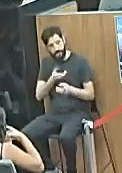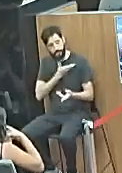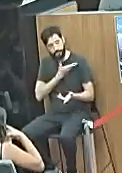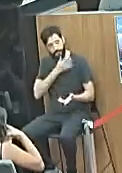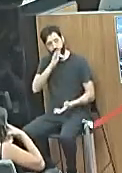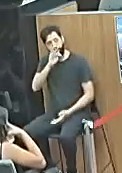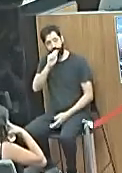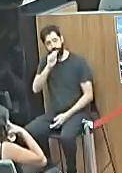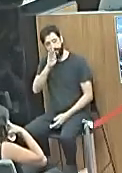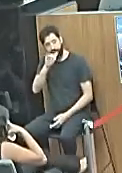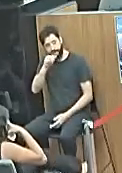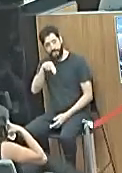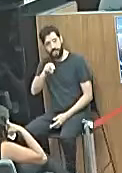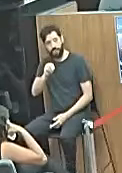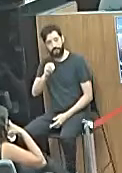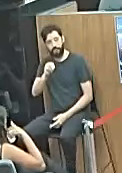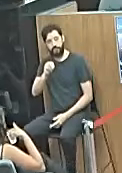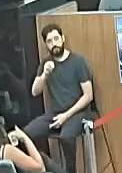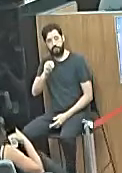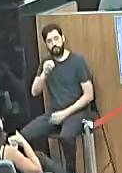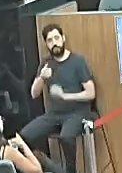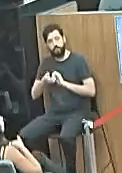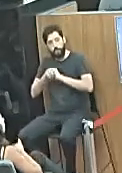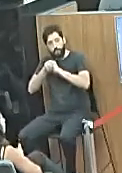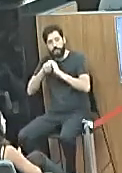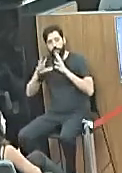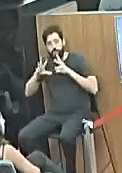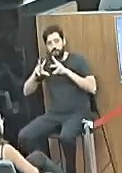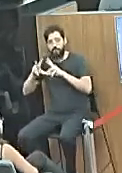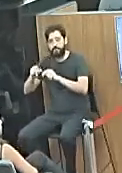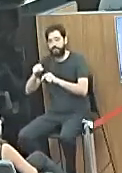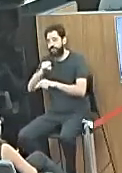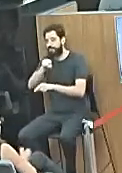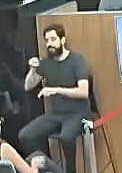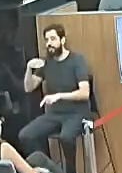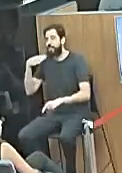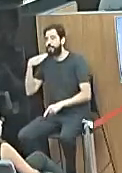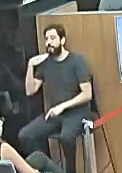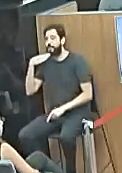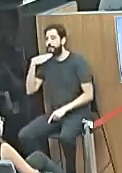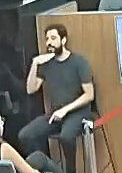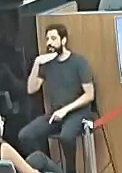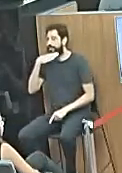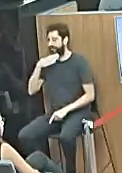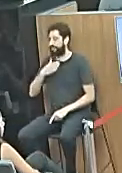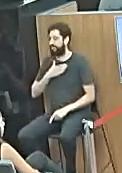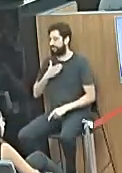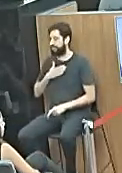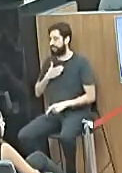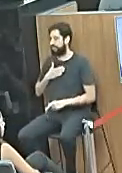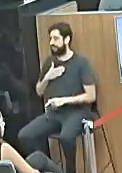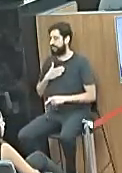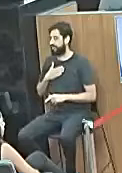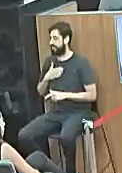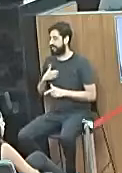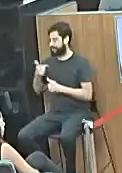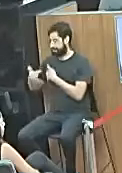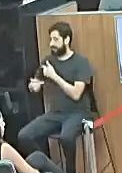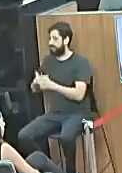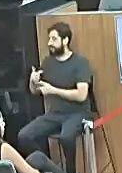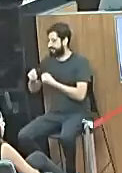o cumprimento a todos na plenária vocês perceberam que eu tenho uma missão árdua aqui né